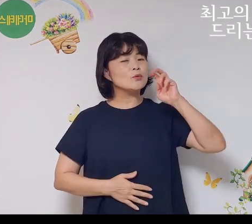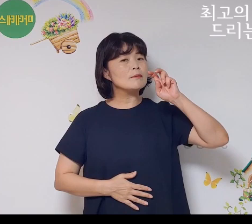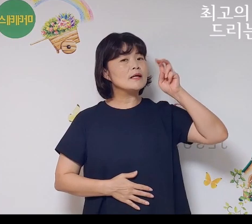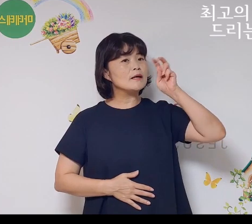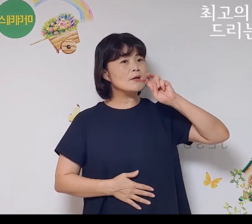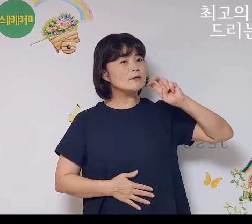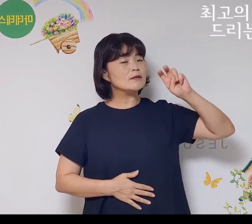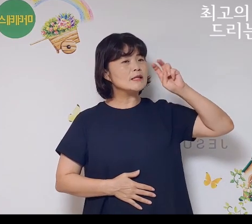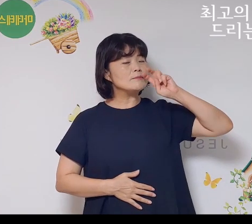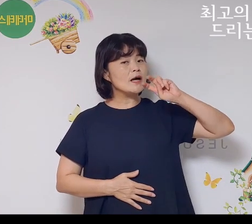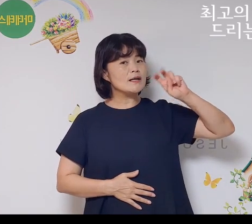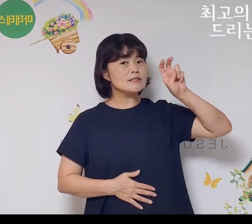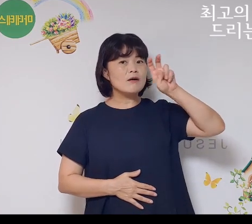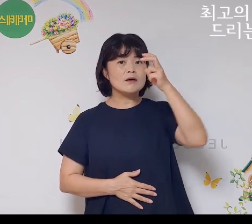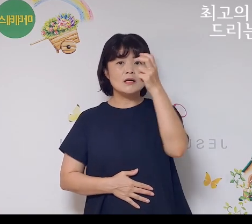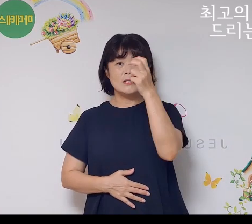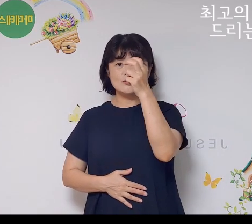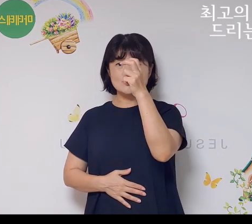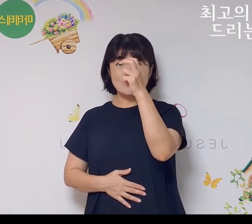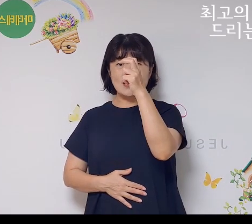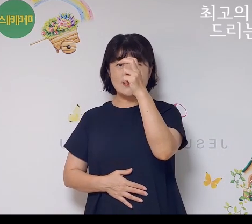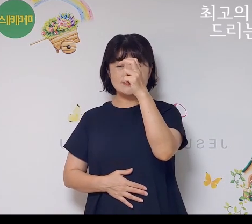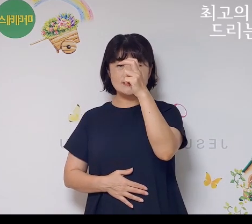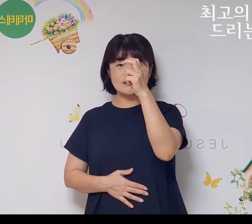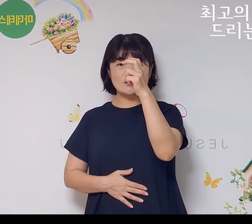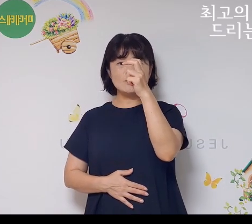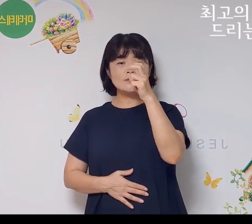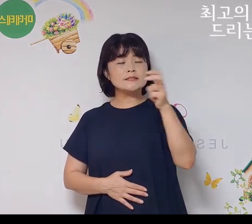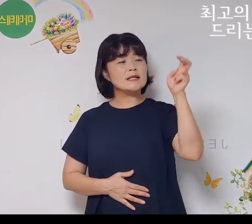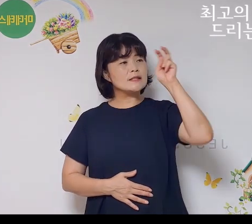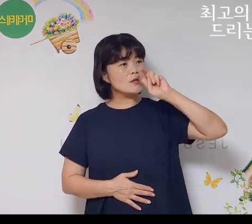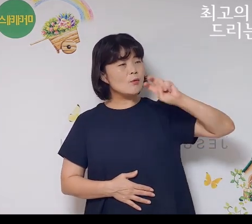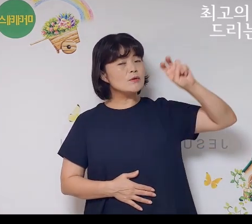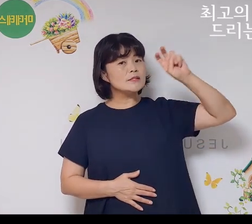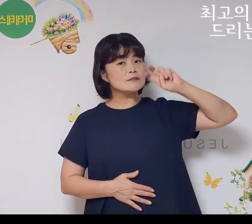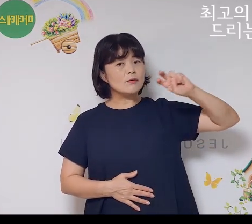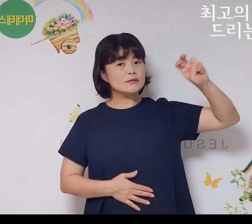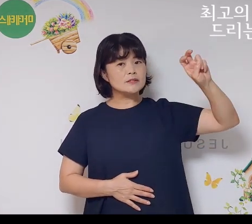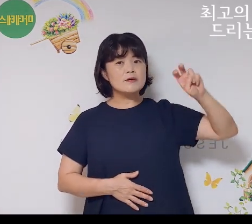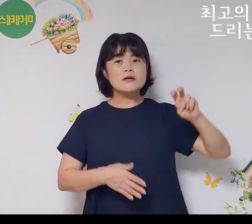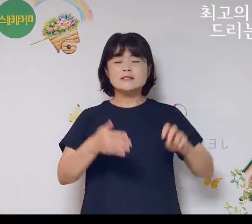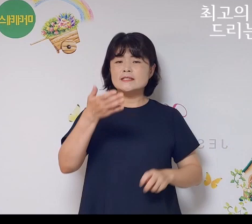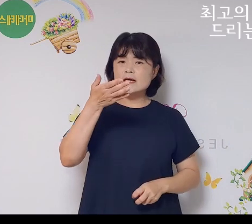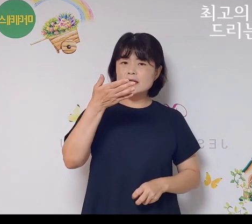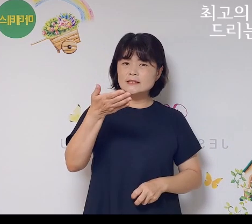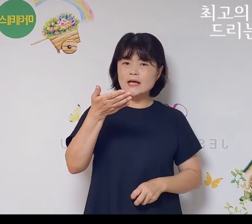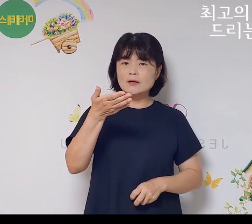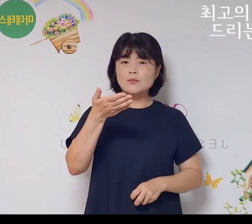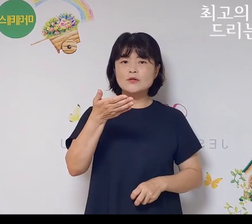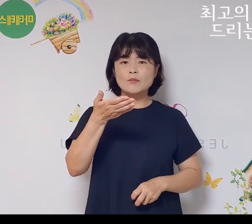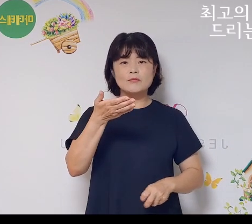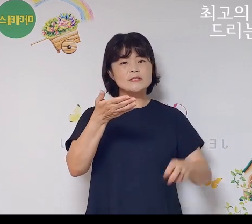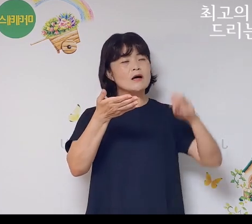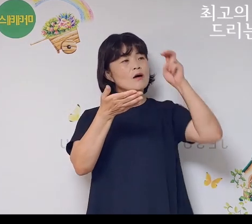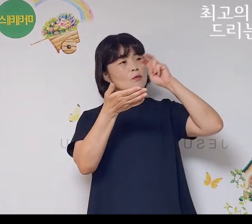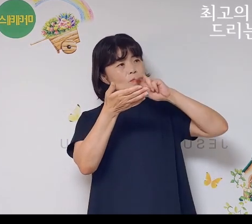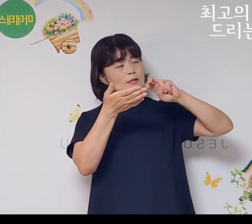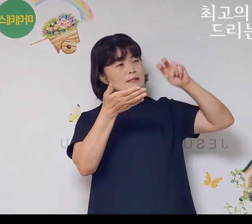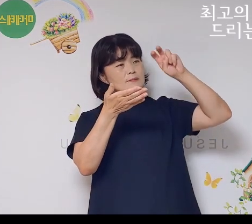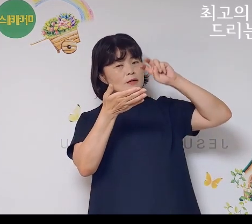노래만 하면 이렇게 입가에서 두 손가락을 이렇게 구부린 상태에서 올리는 거거든요. 근데 찬양은 악보를 보면서 올리시면